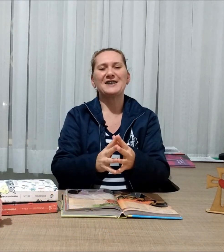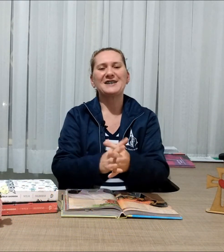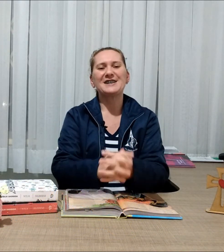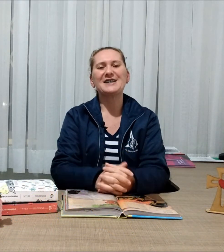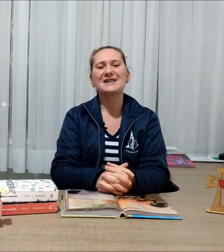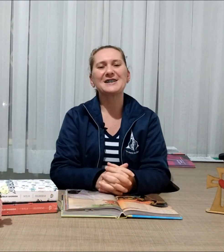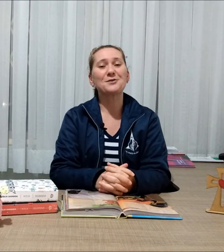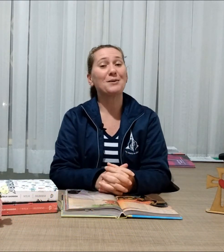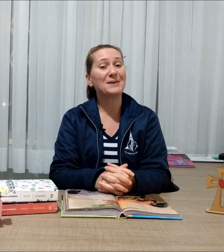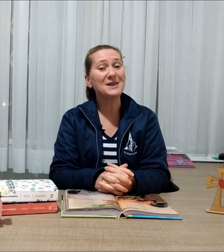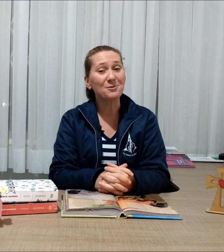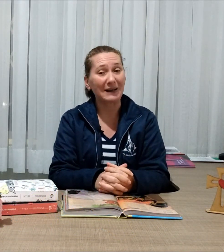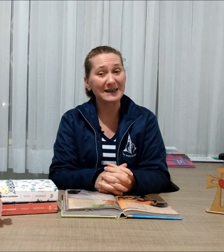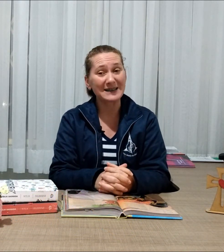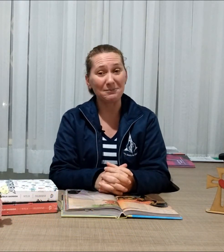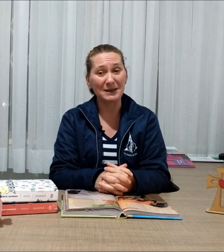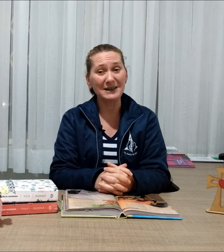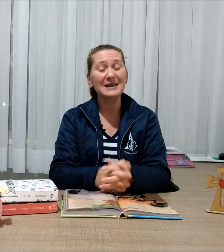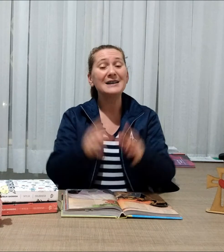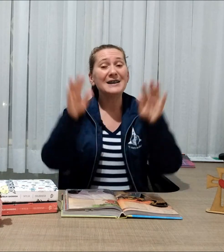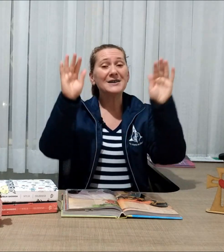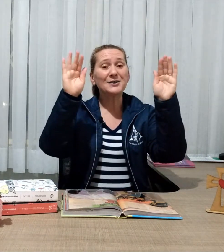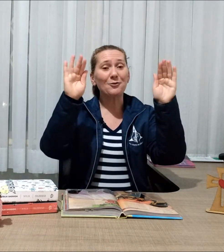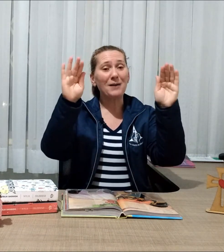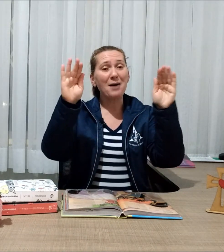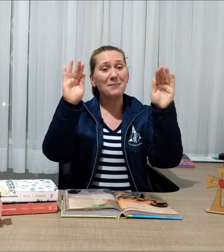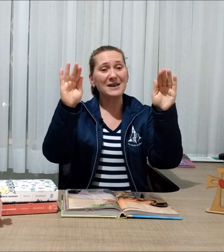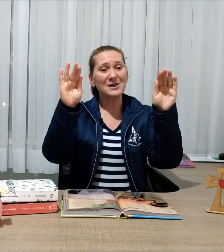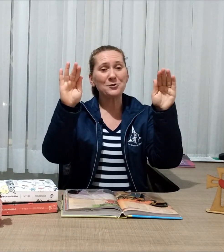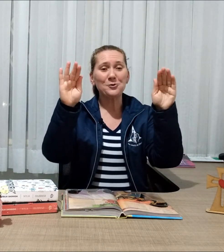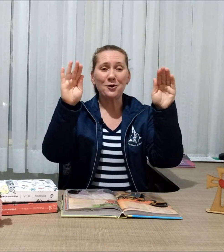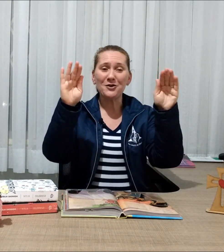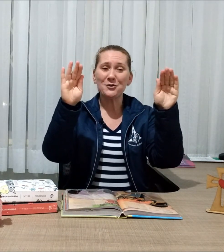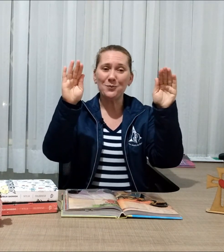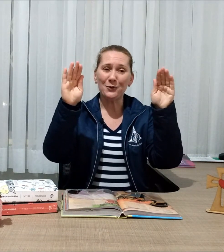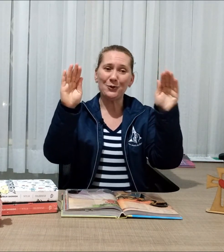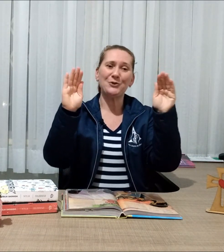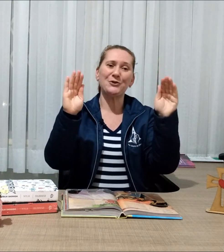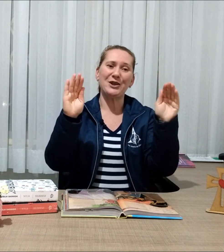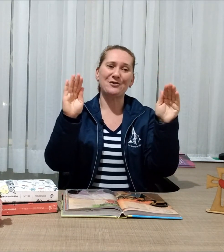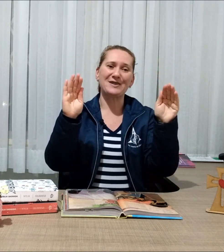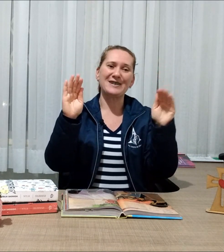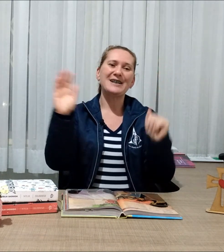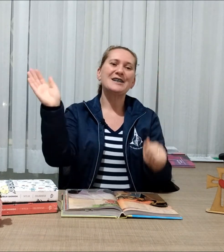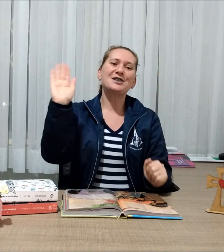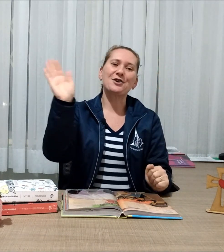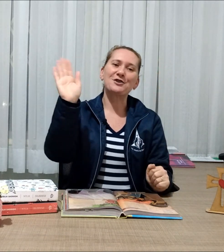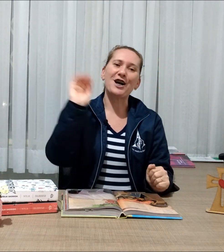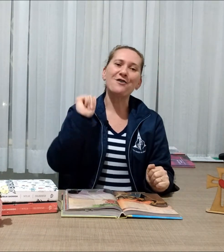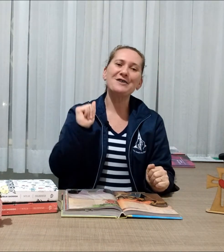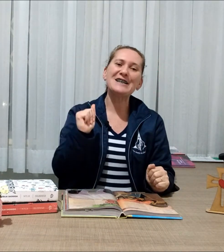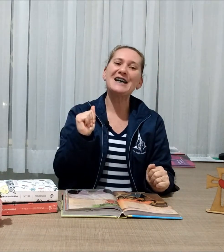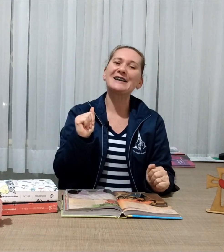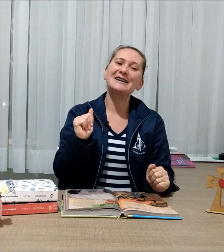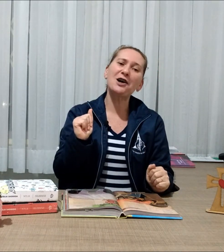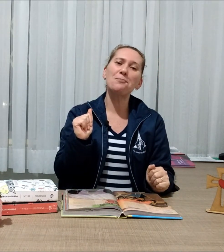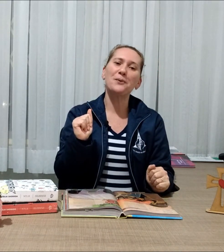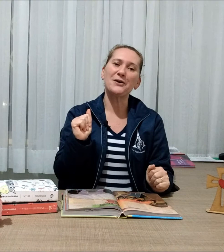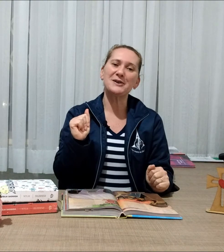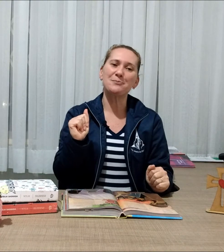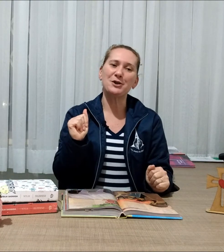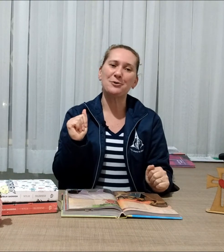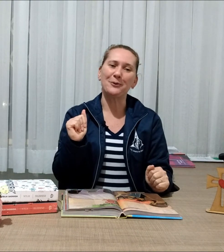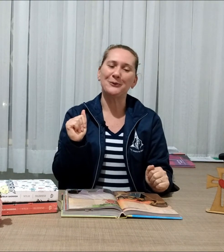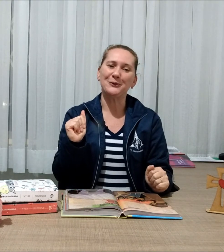Desejo a vocês, crianças, uma abençoada semana. Sou a bênção do nosso bondoso Deus. Tchau, tchau e até